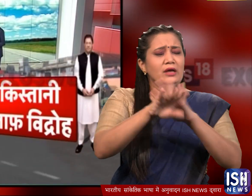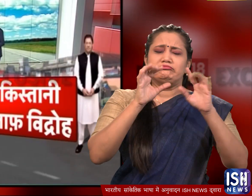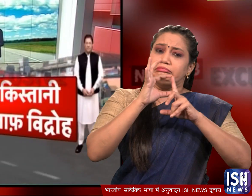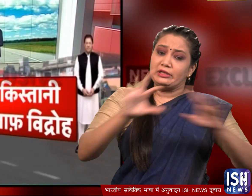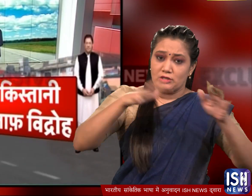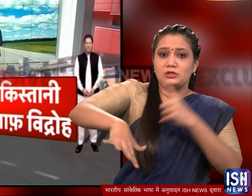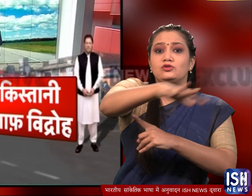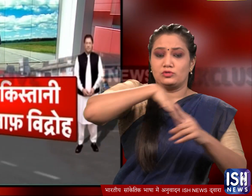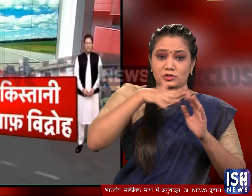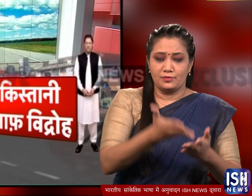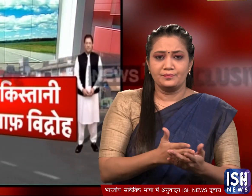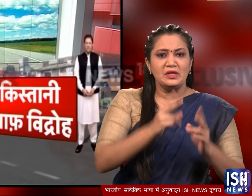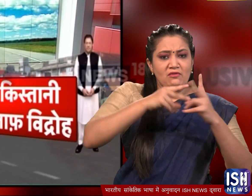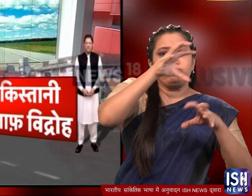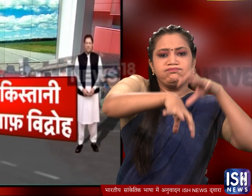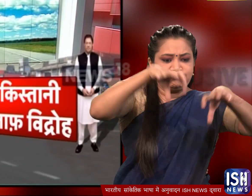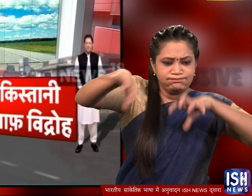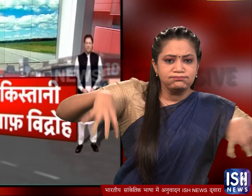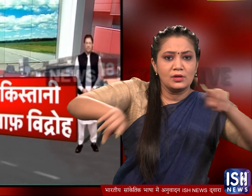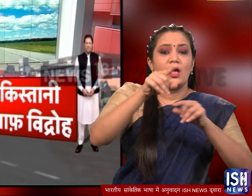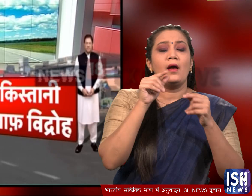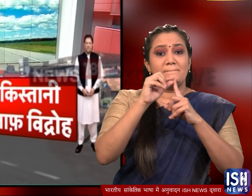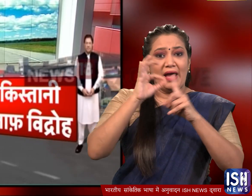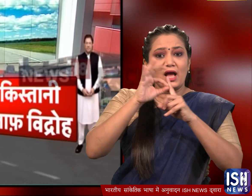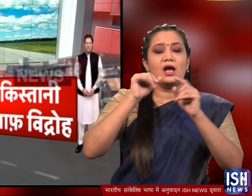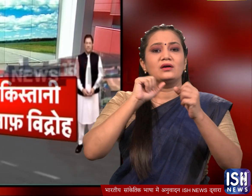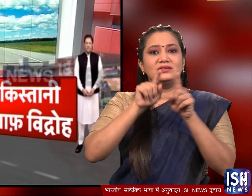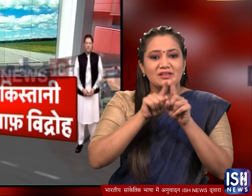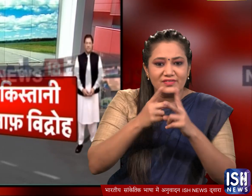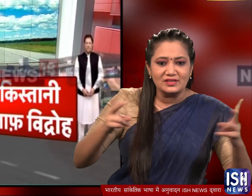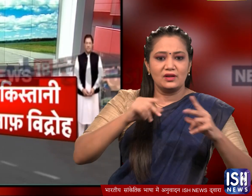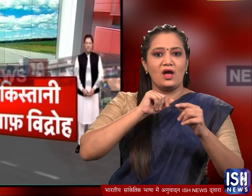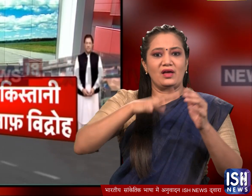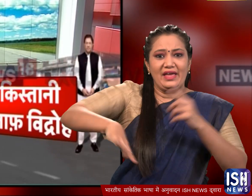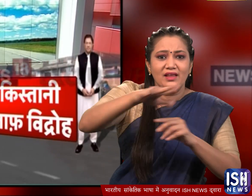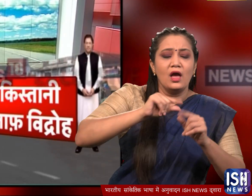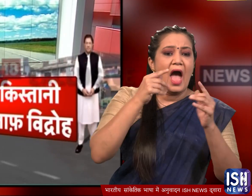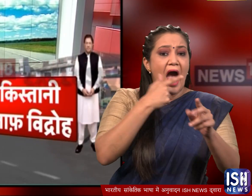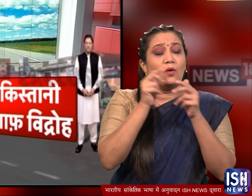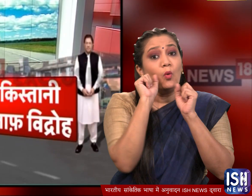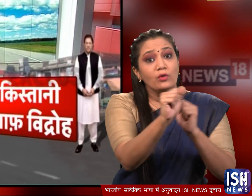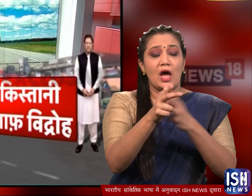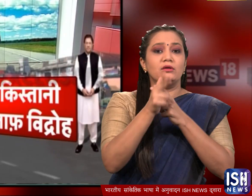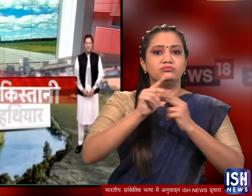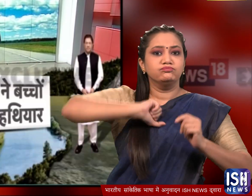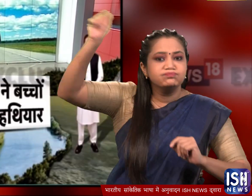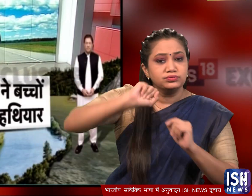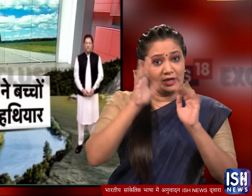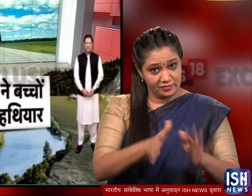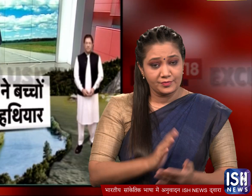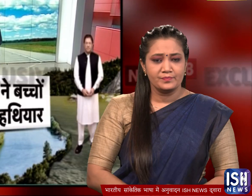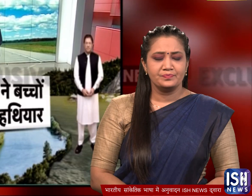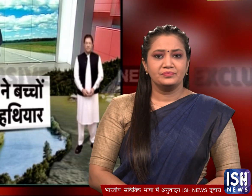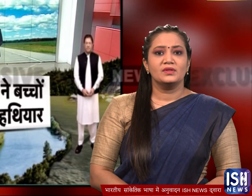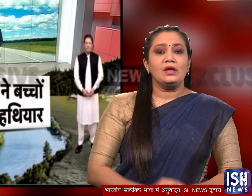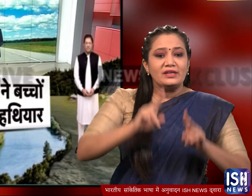बेहद खराब हैं, जिसकी वजह से वहां के कई बड़े जिलों में पाकिस्तानी सेना के खिलाफ लोग अपनी आवाज बुलंद कर रहे हैं, जिसे दबाने के लिए पाकिस्तानी